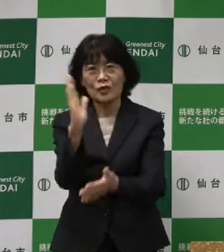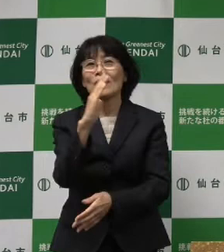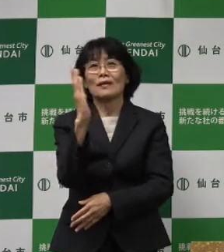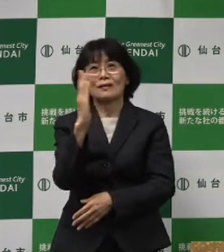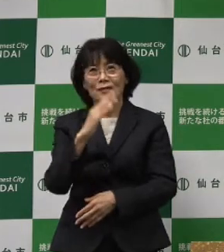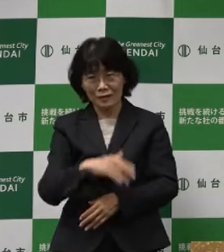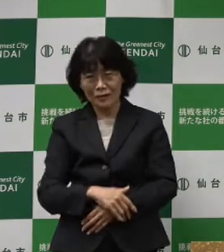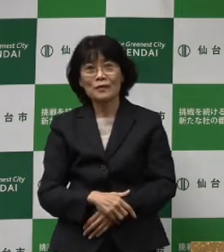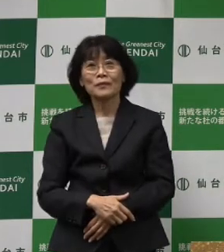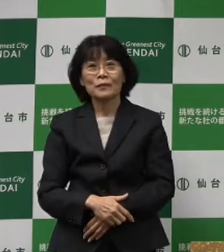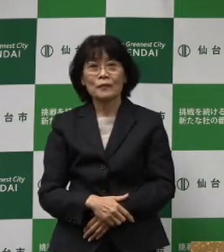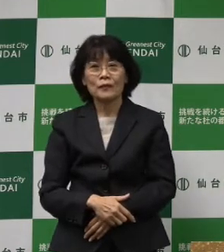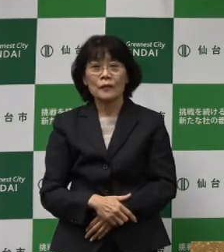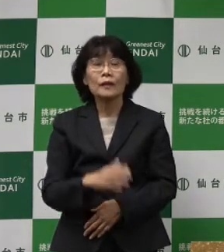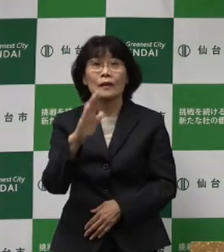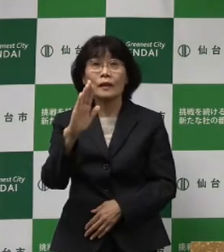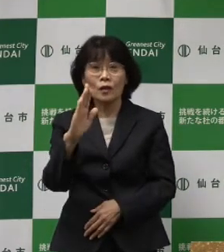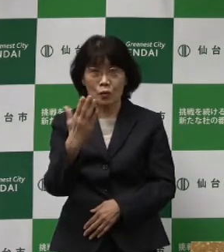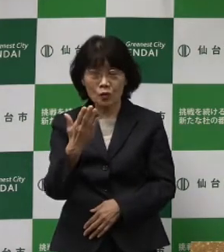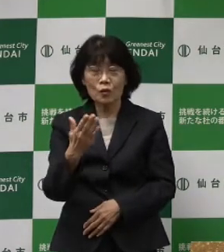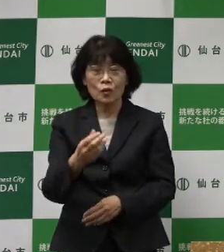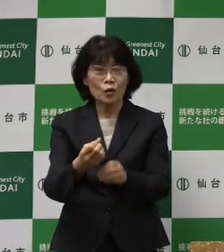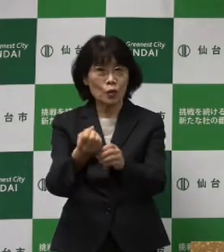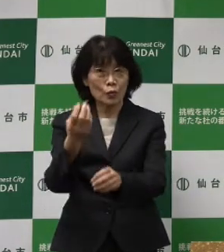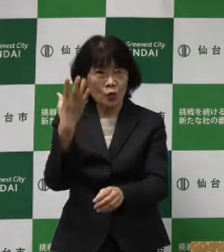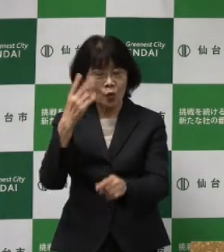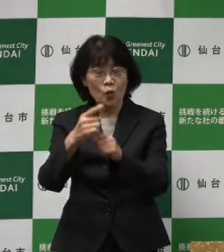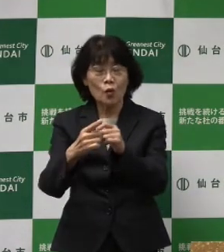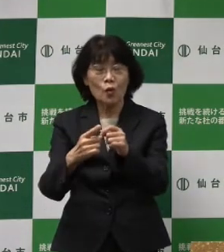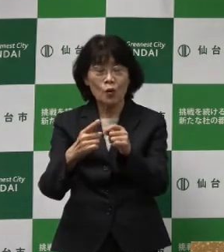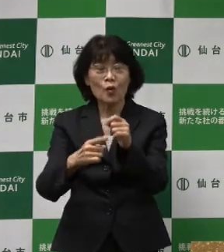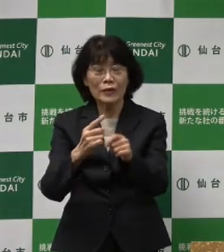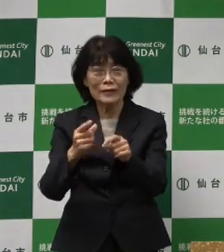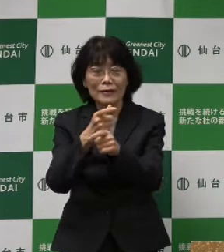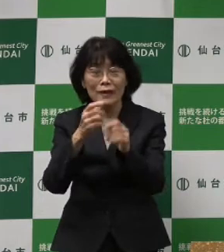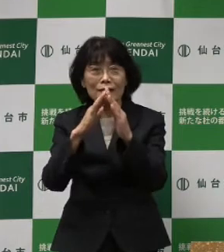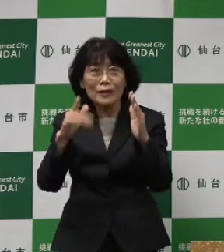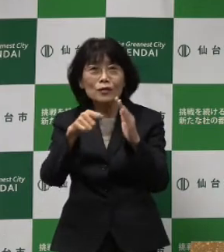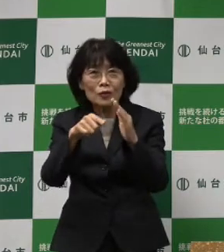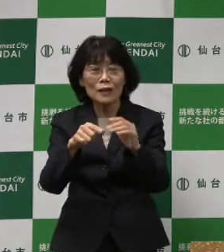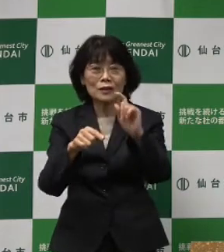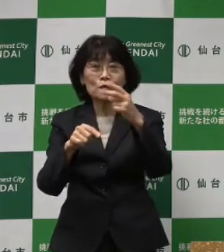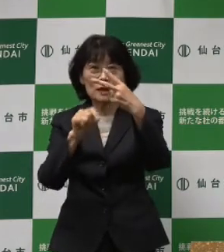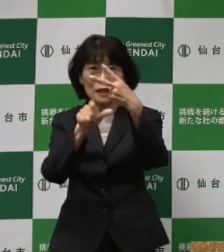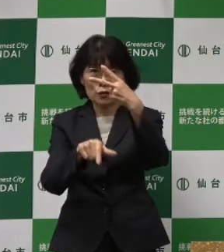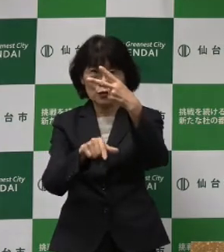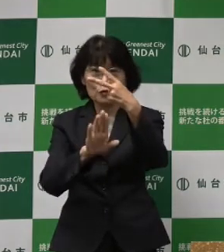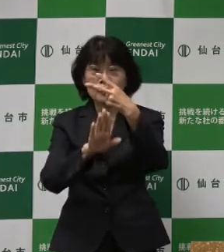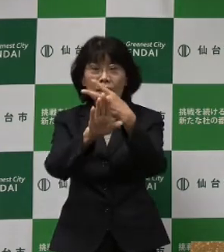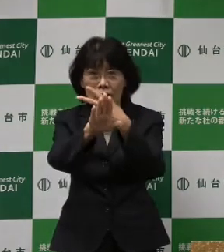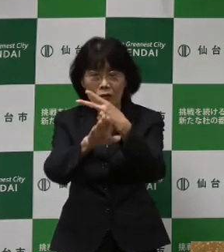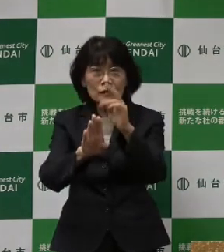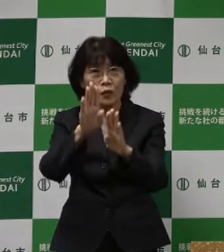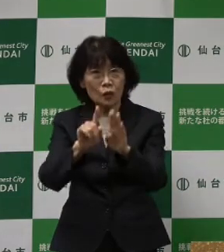ません。ただやはり忘年会12月の感染状況が、どういうふうになるかにもより